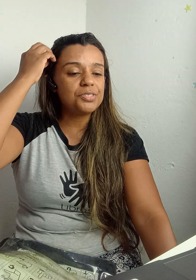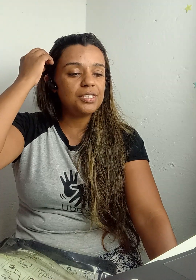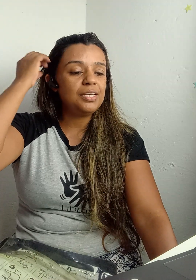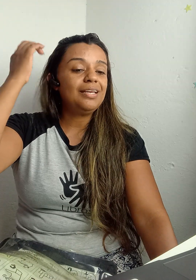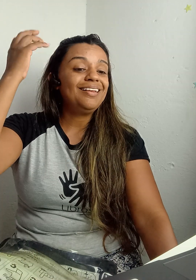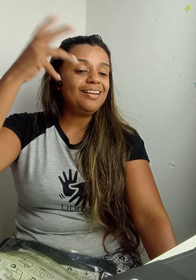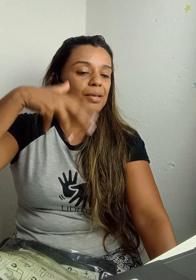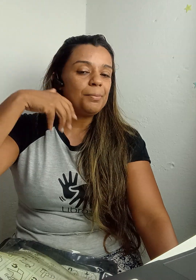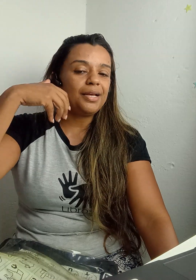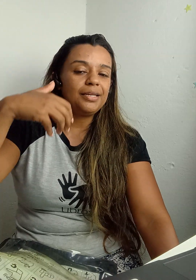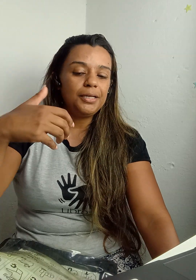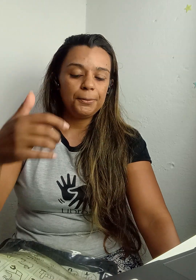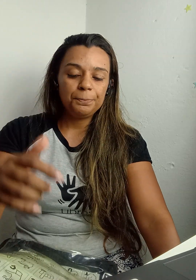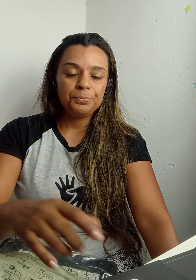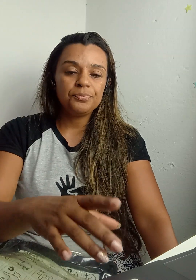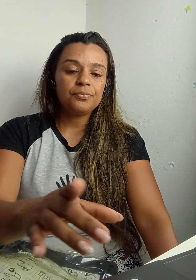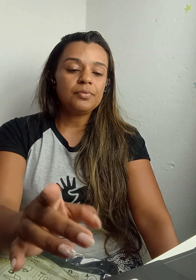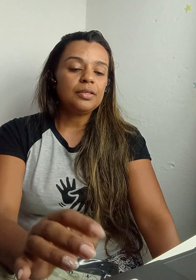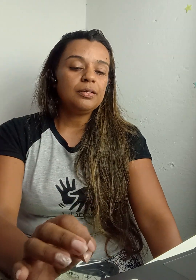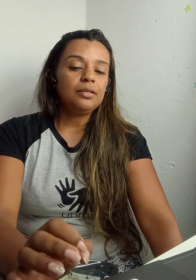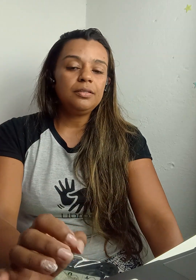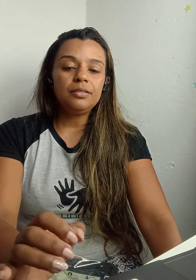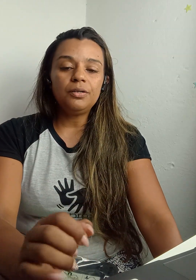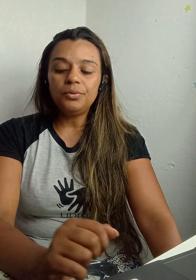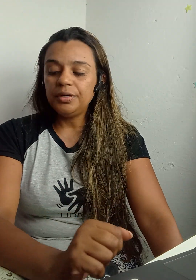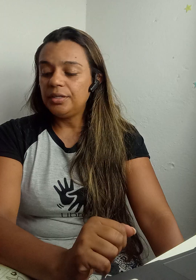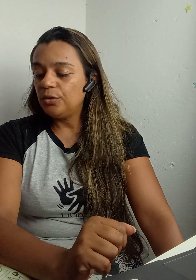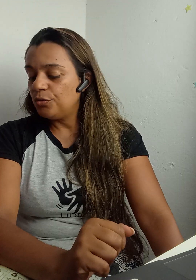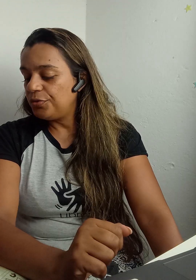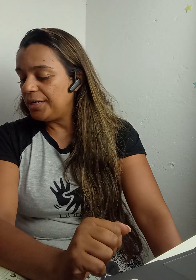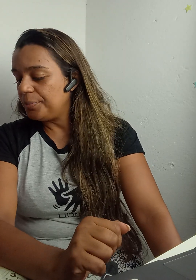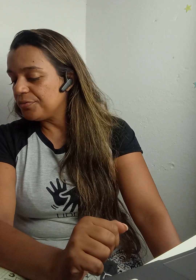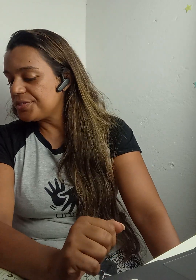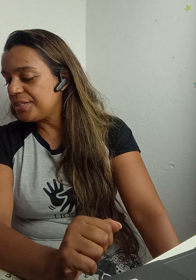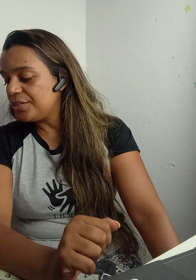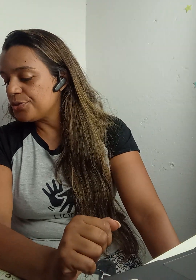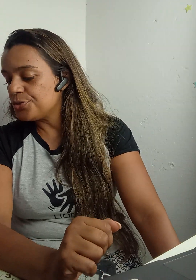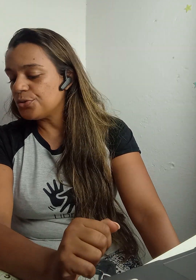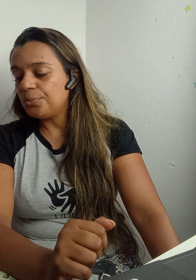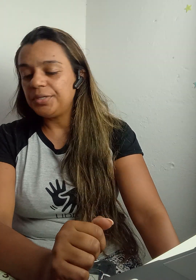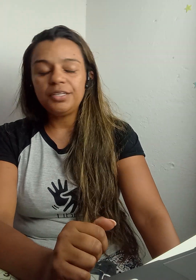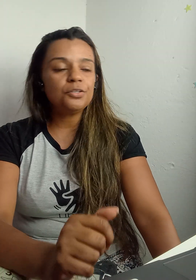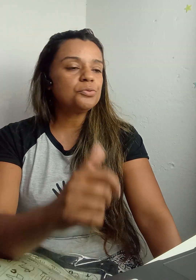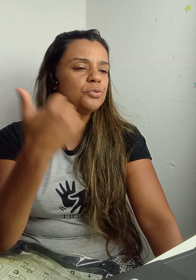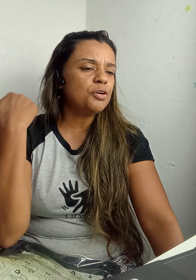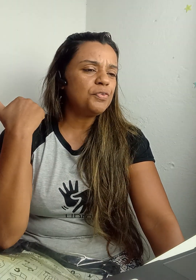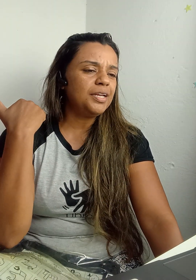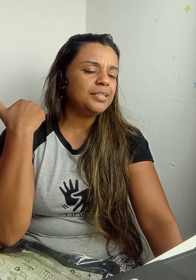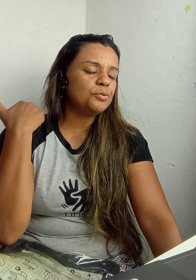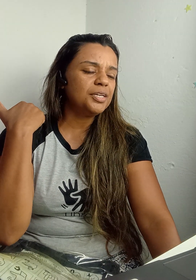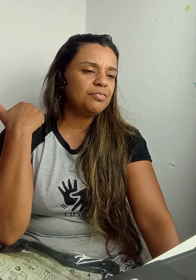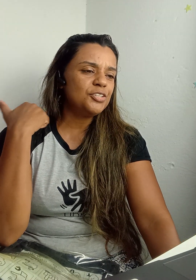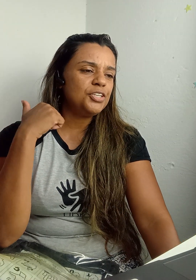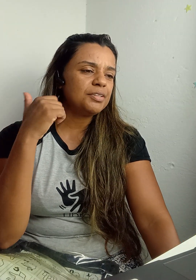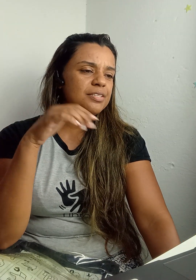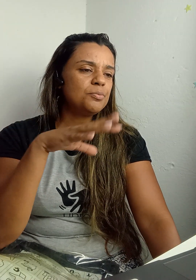você lembrar, né? Então, eu falei para vocês sobre... tudo que eu falei tá tudo gravadinho, tá, Simone?